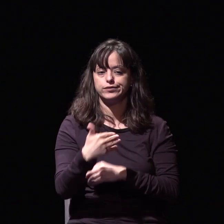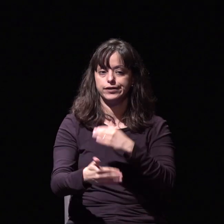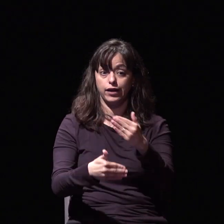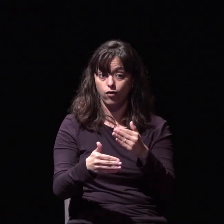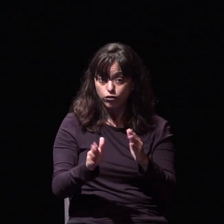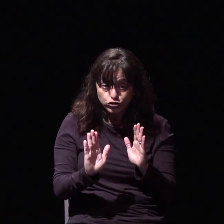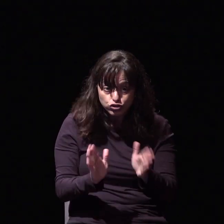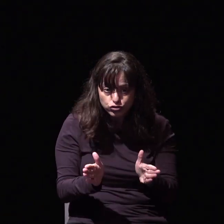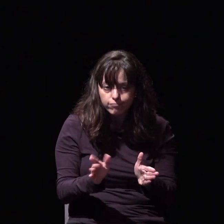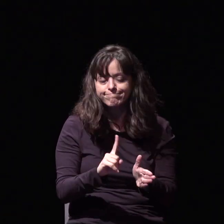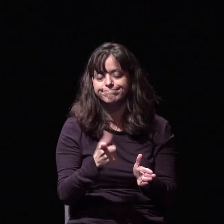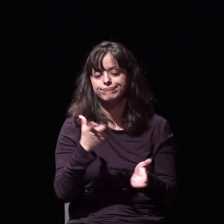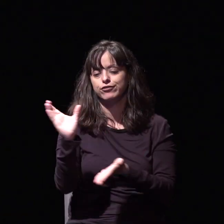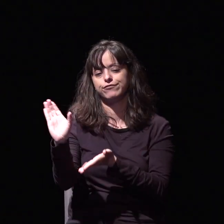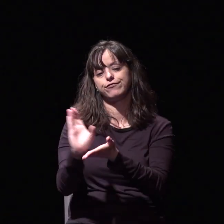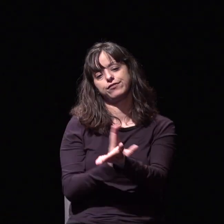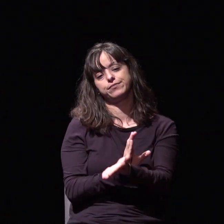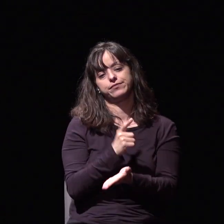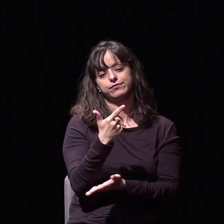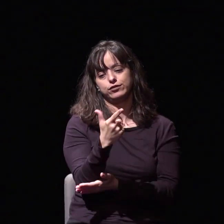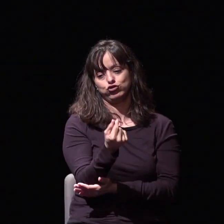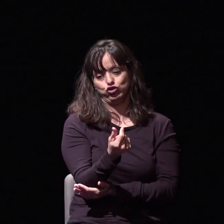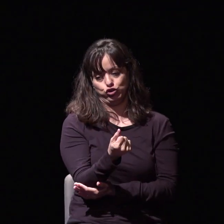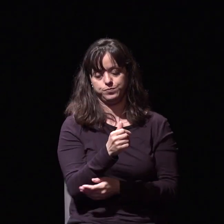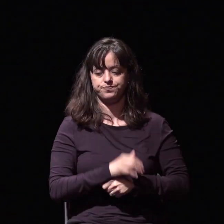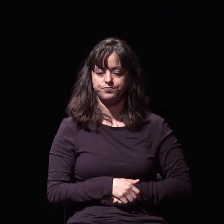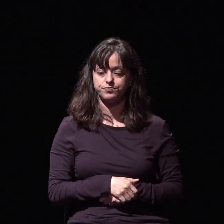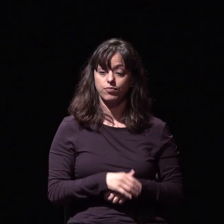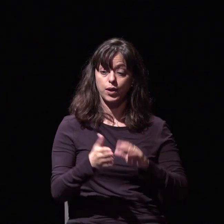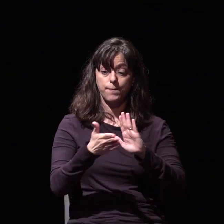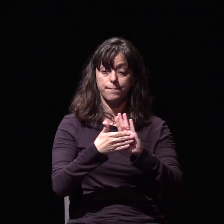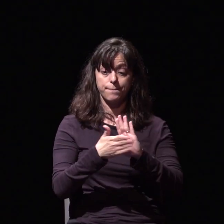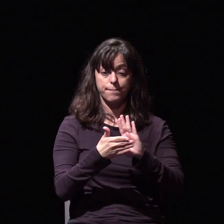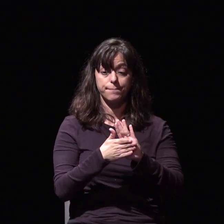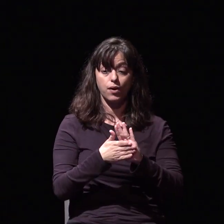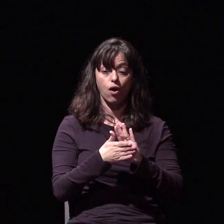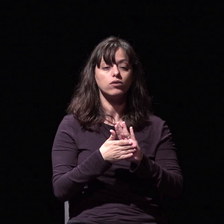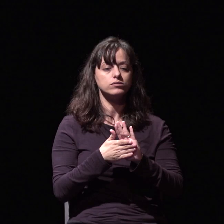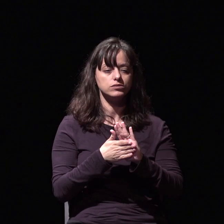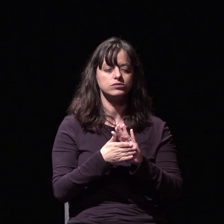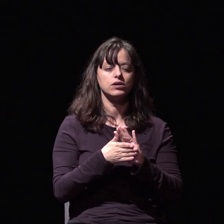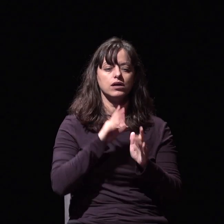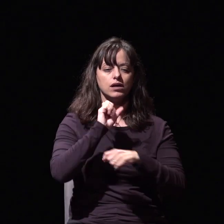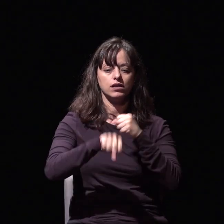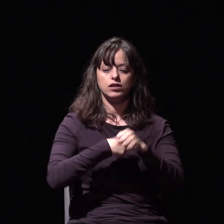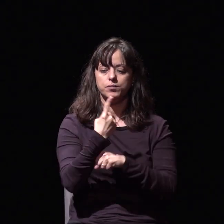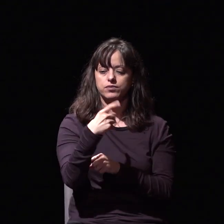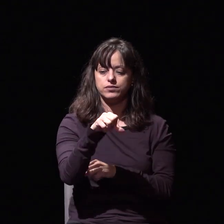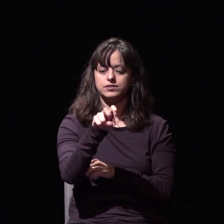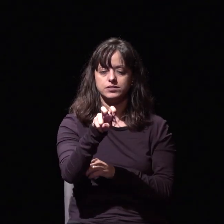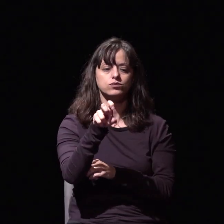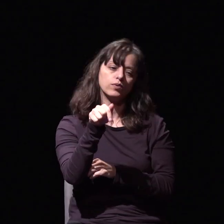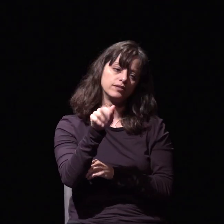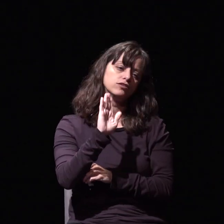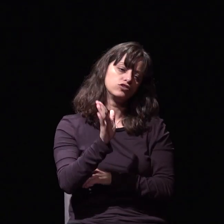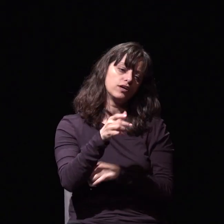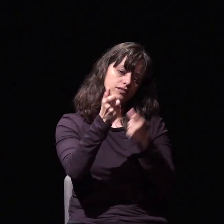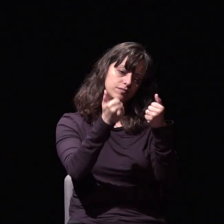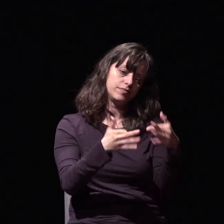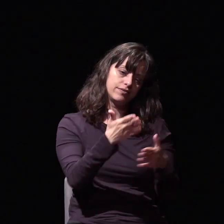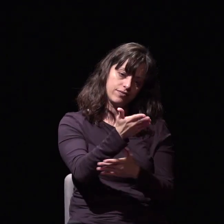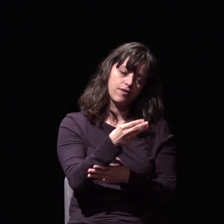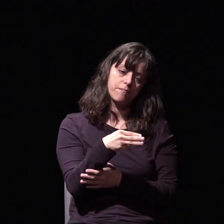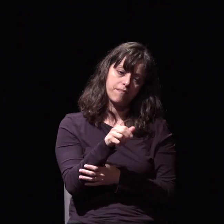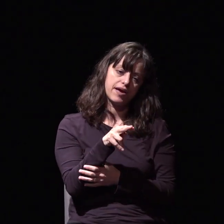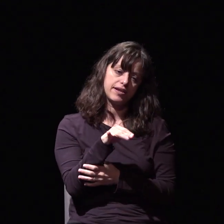imediatamente por falta de fundos. A proposta original de Lina Bobardi, de 1957, como explicou a Marina, derivava do